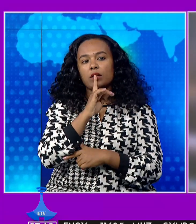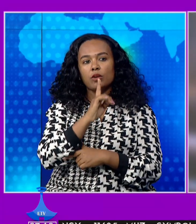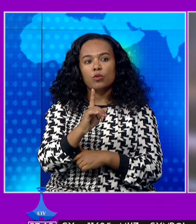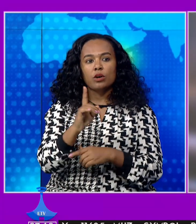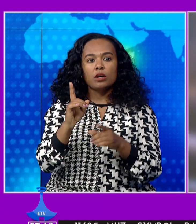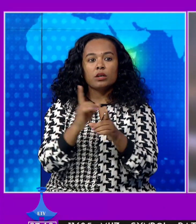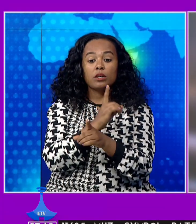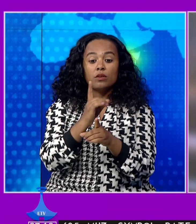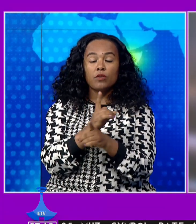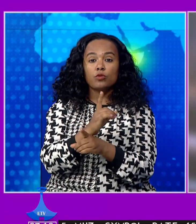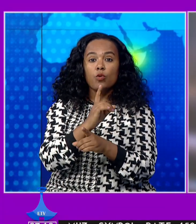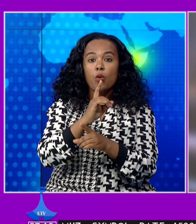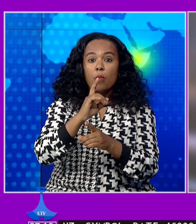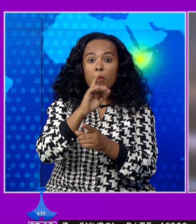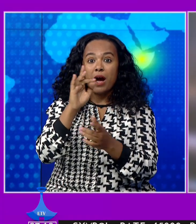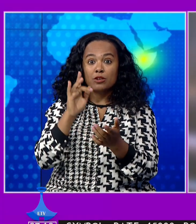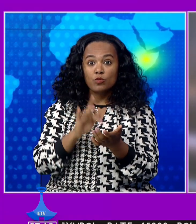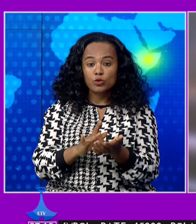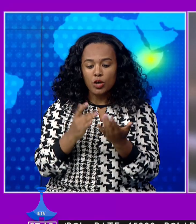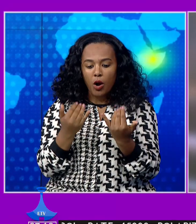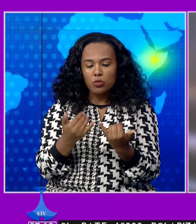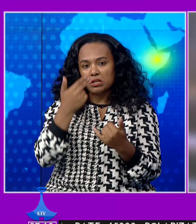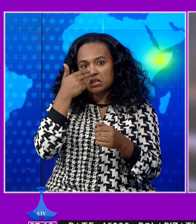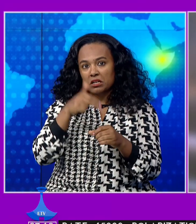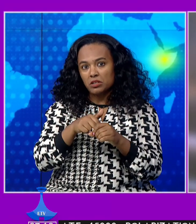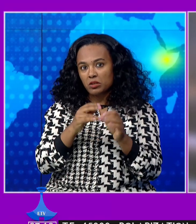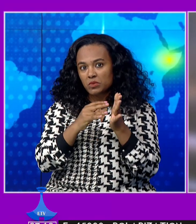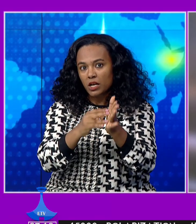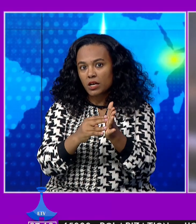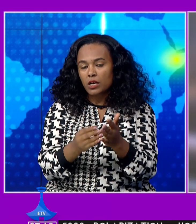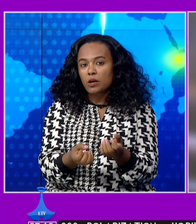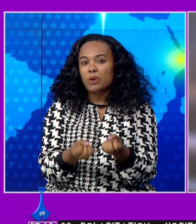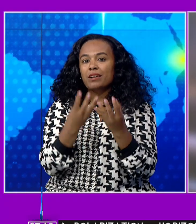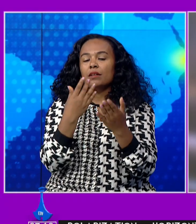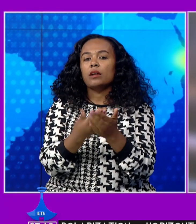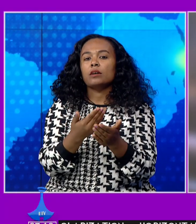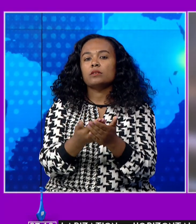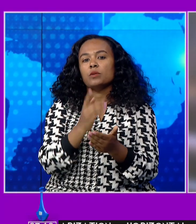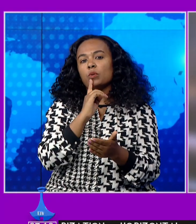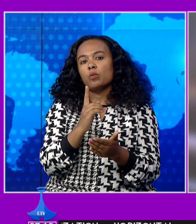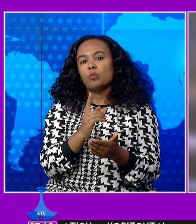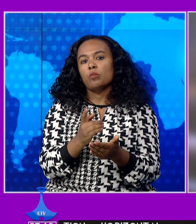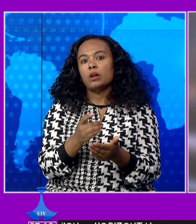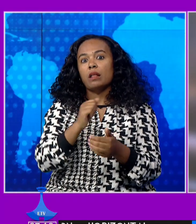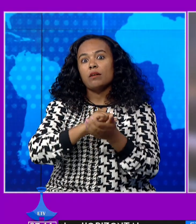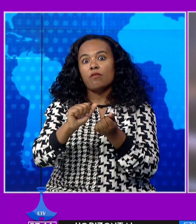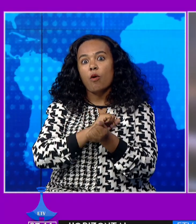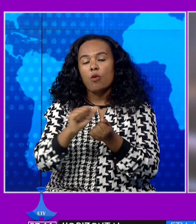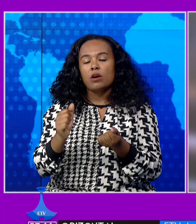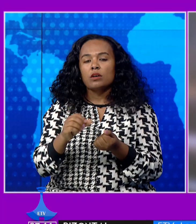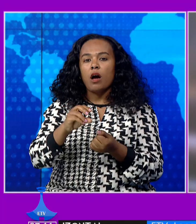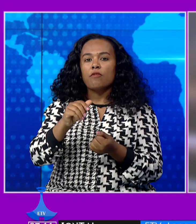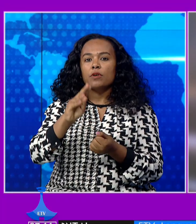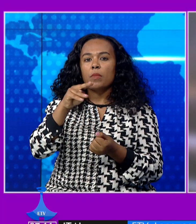የተፈጥሮ ማዕድኖች ግን አሁን ነዳጅ ለምሳሌ በርከት ያለ ገንዘብ ነው የምናጠፋው። የአፈር